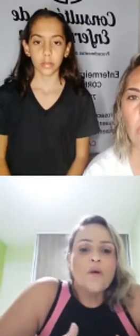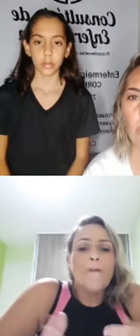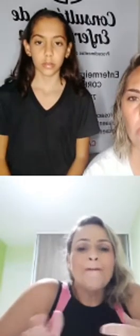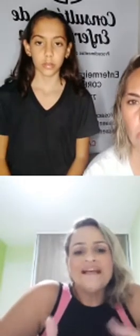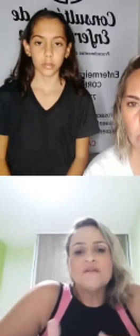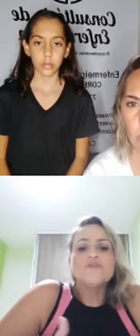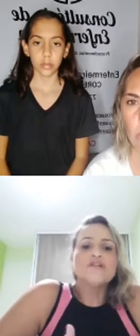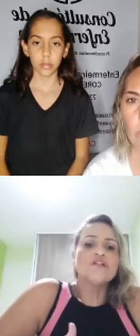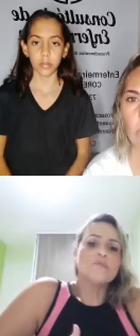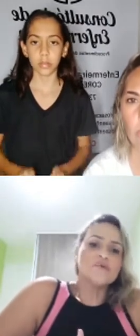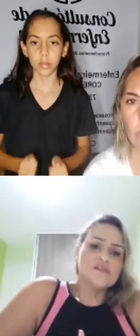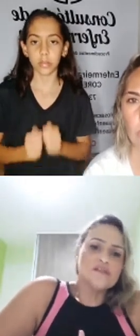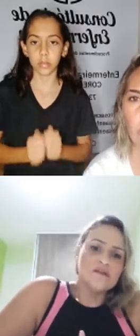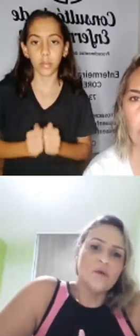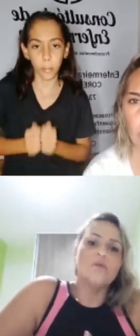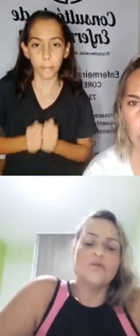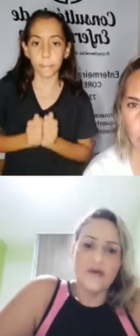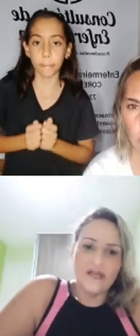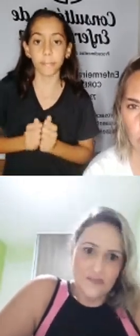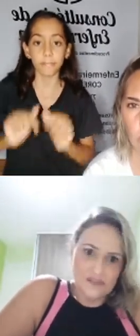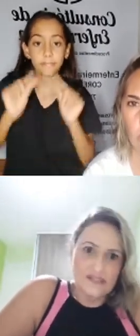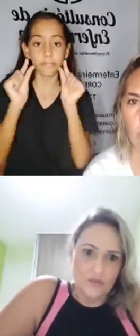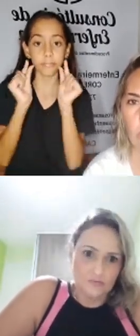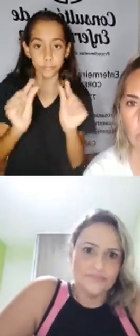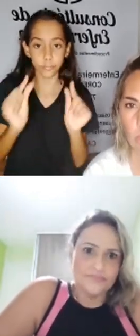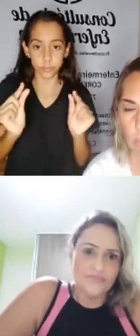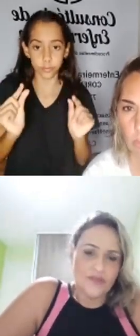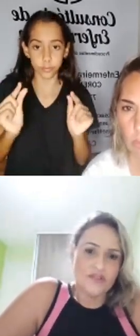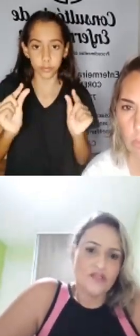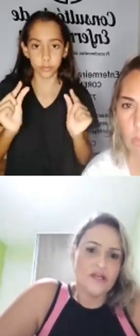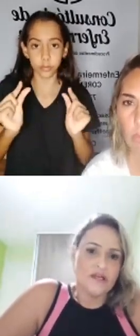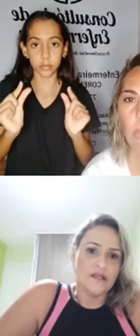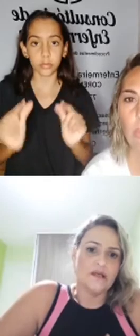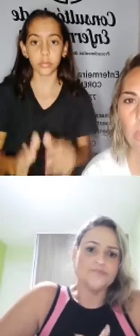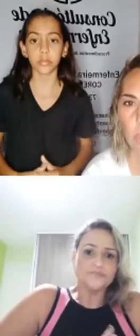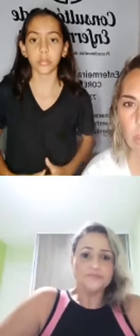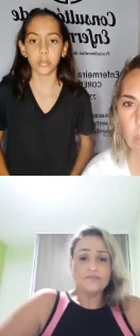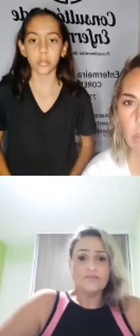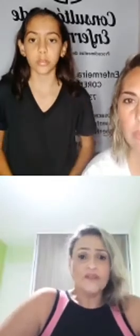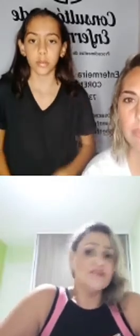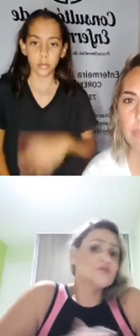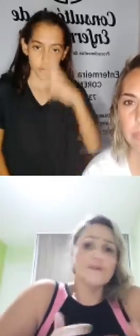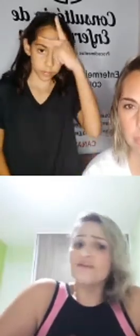junte o menos gente possível numa recepção, né, de clínica.